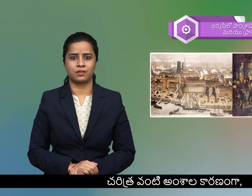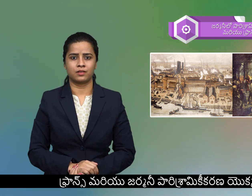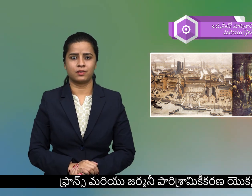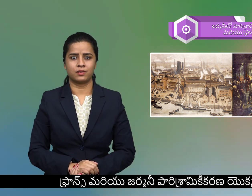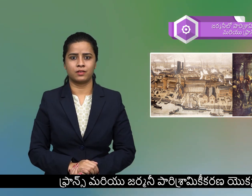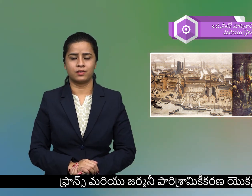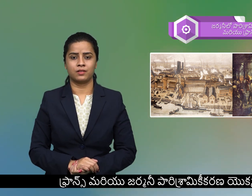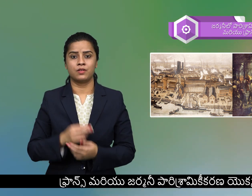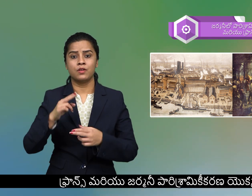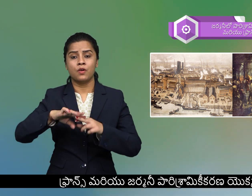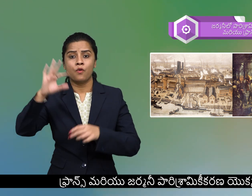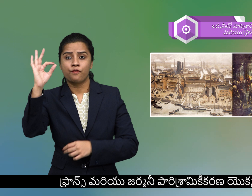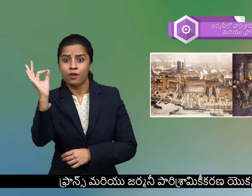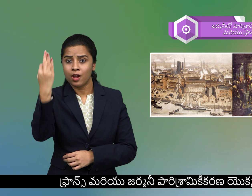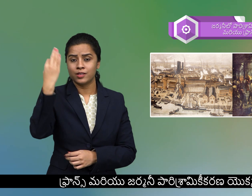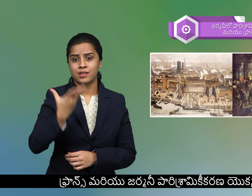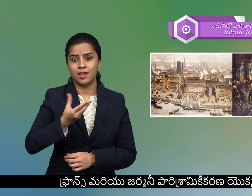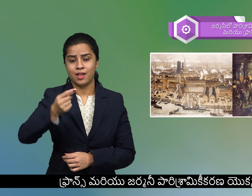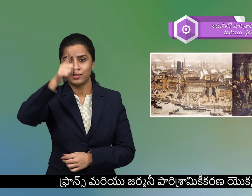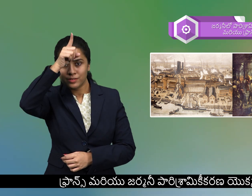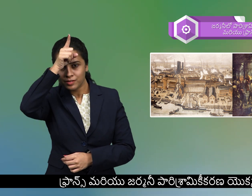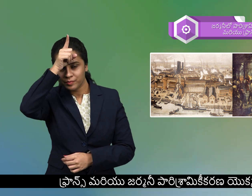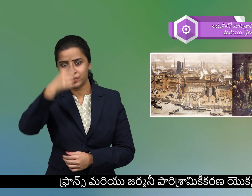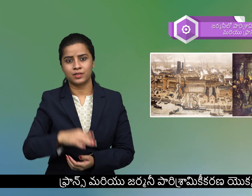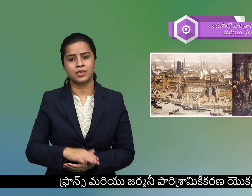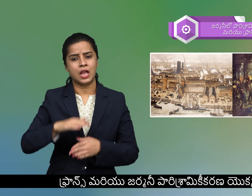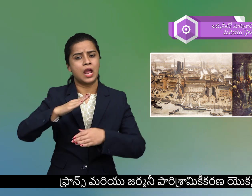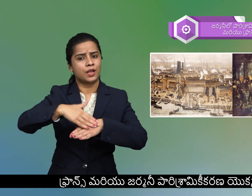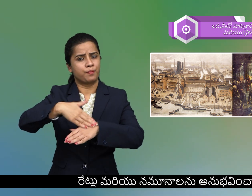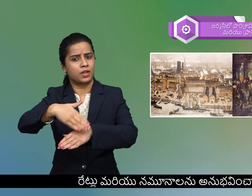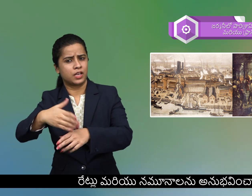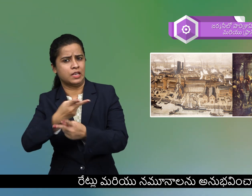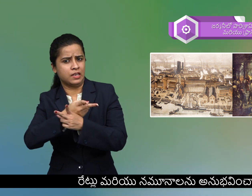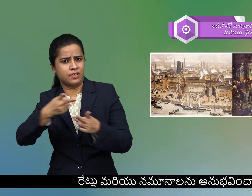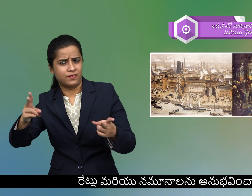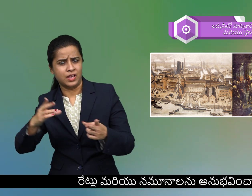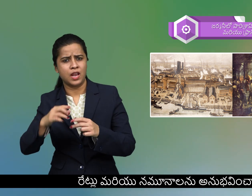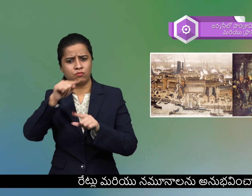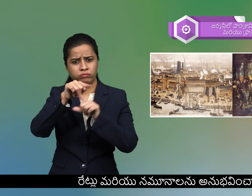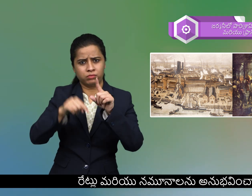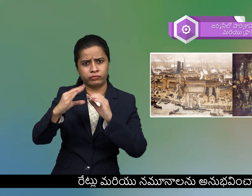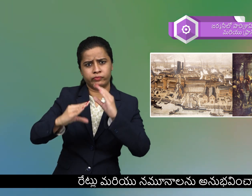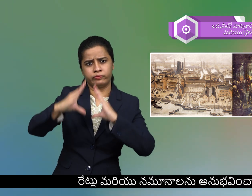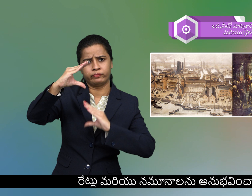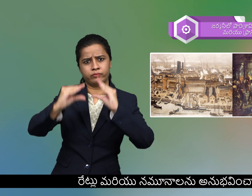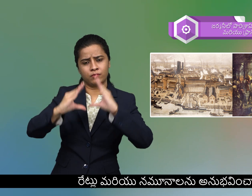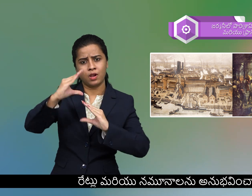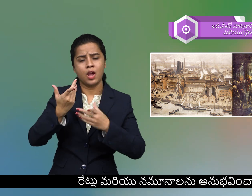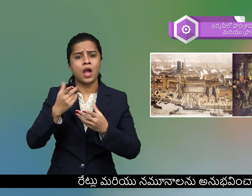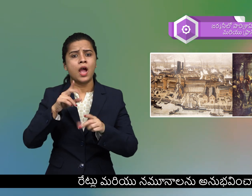ఫ్రాన్స్ మరియు జర్మనీ పారిశ్రామికీకరణ యొక్క విభిన్న రేట్లు మరియు నమూనాలను అనుభవించాయి.